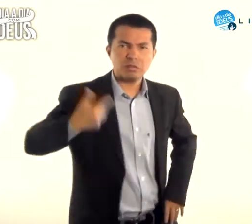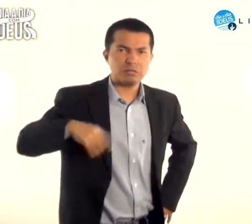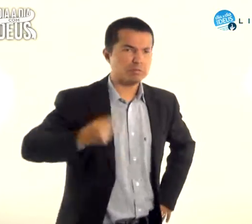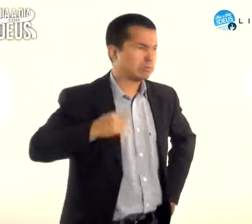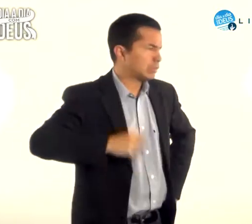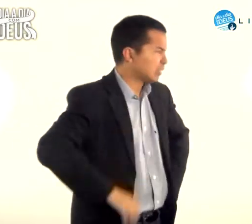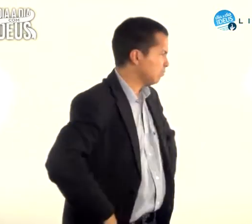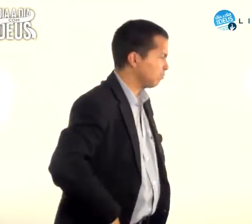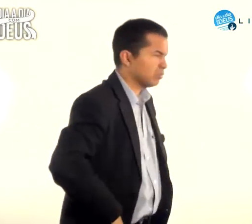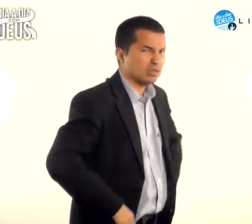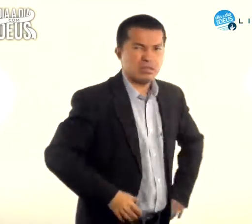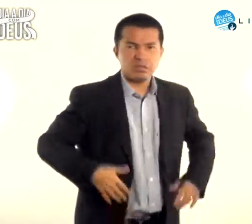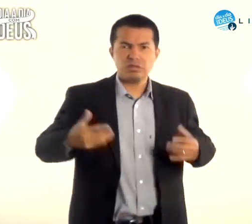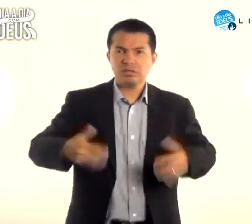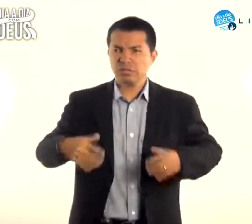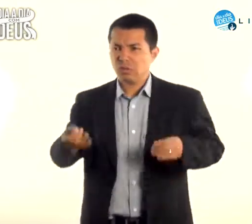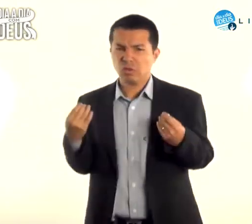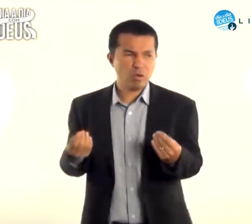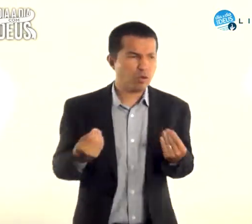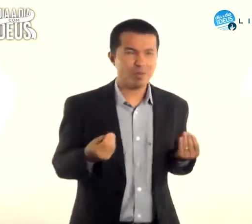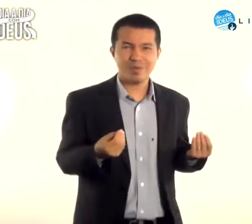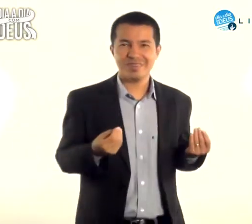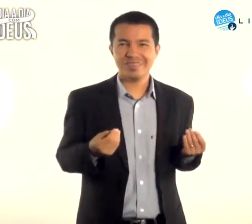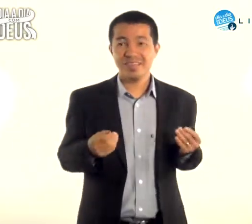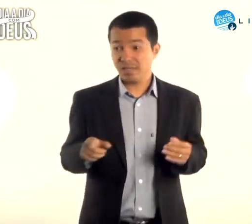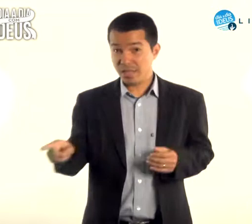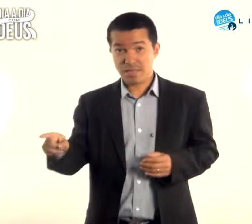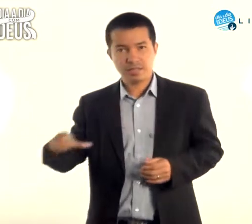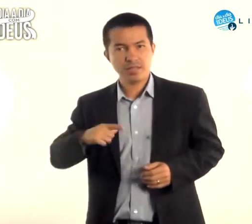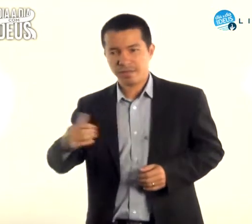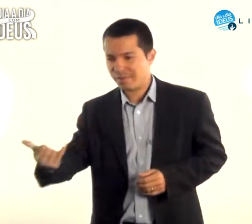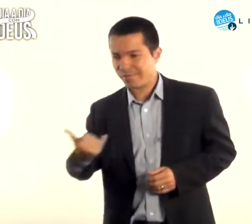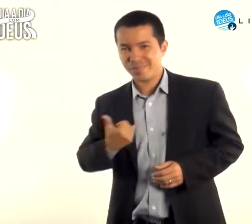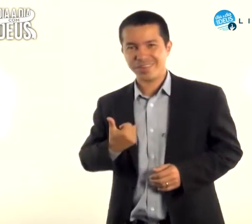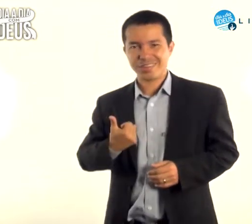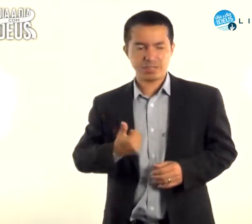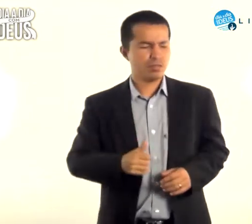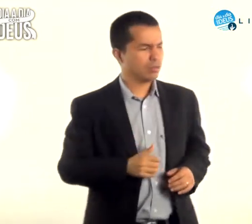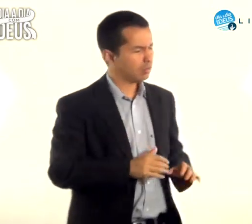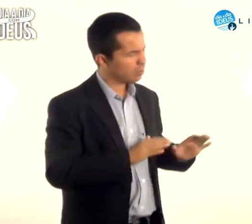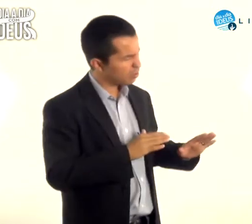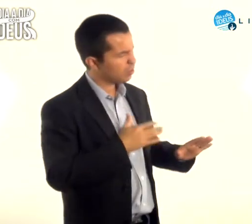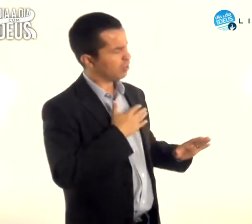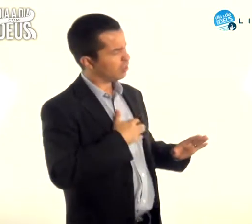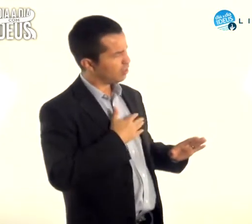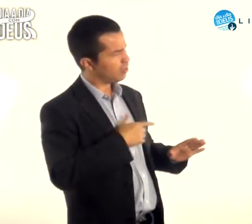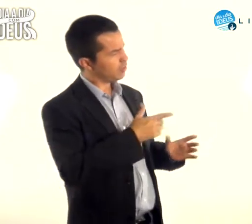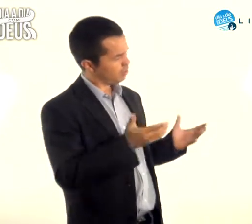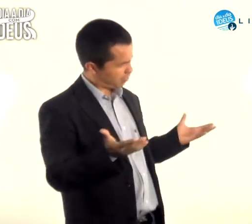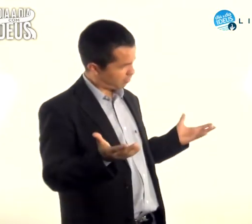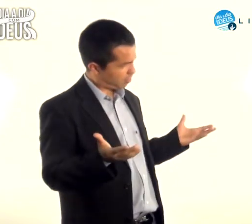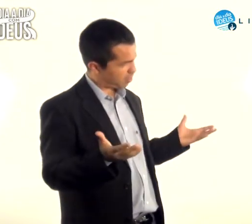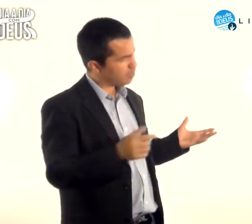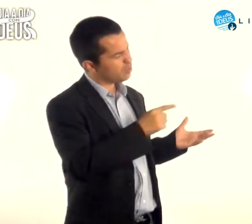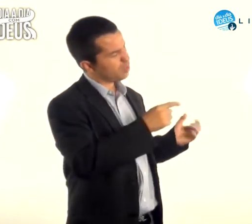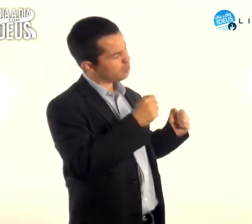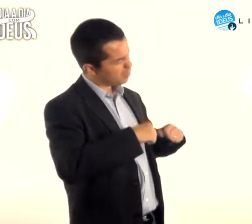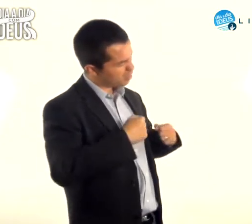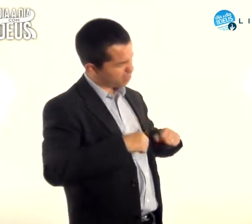para chegar o dia do passeio. Aí a minha filha mais velha, a gente diz assim: você precisava descansar de vez